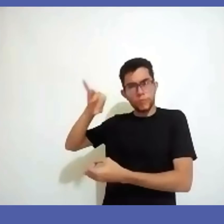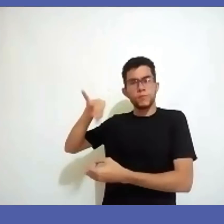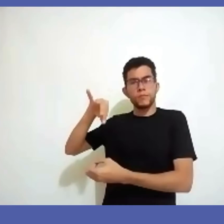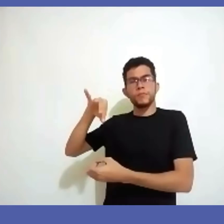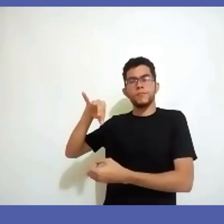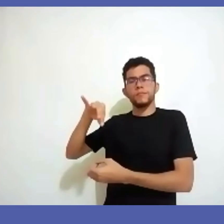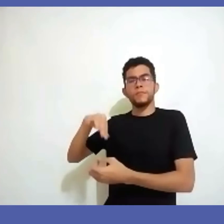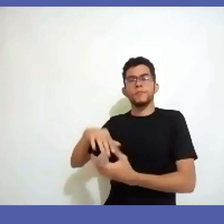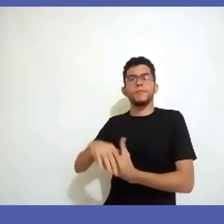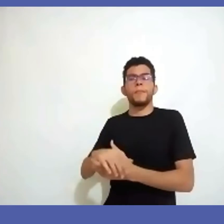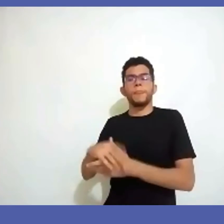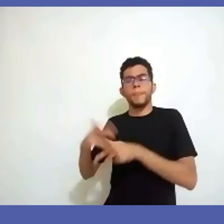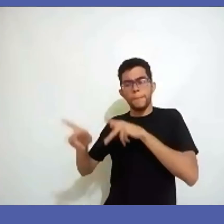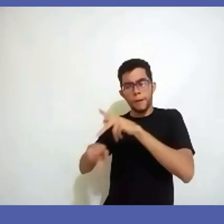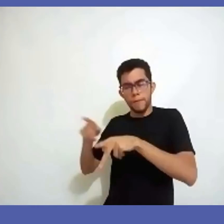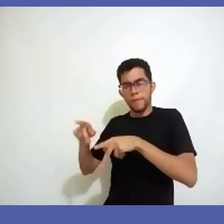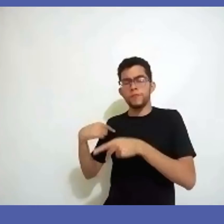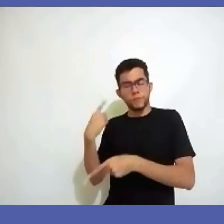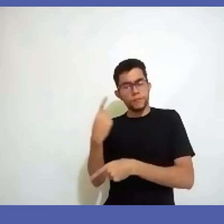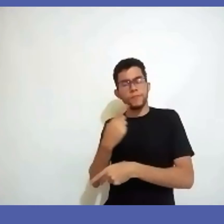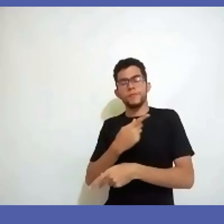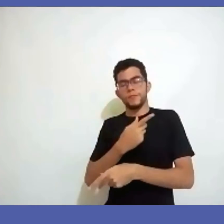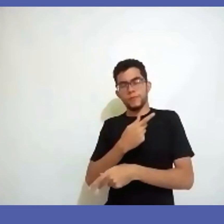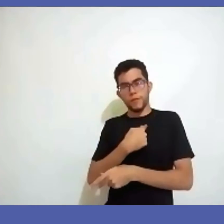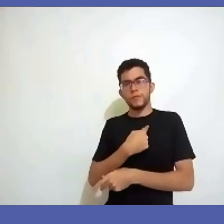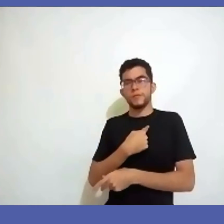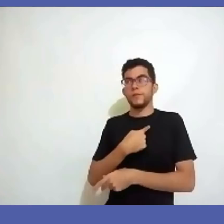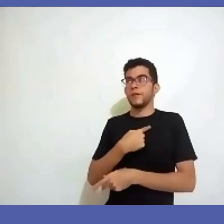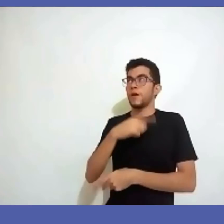O reino dos céus é a igreja.